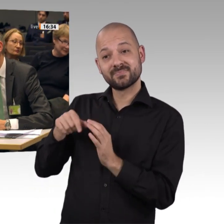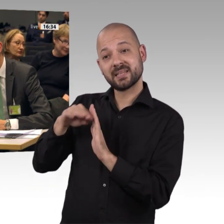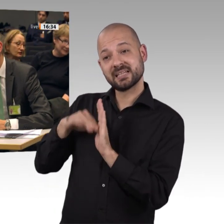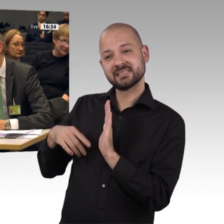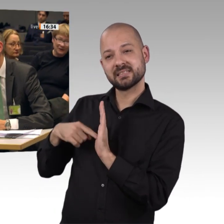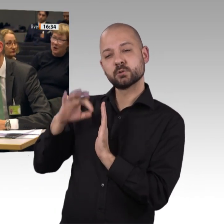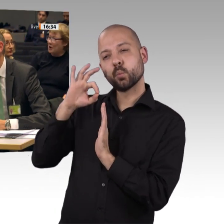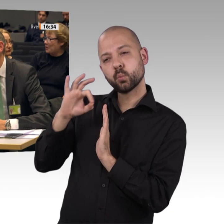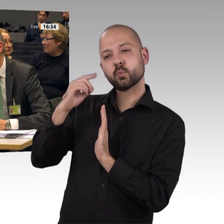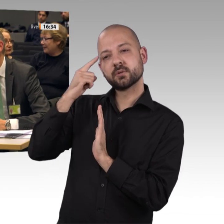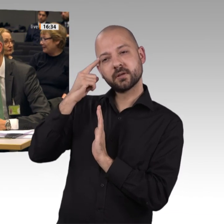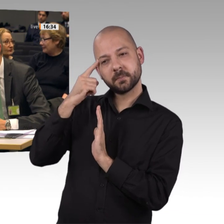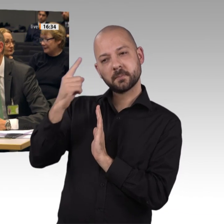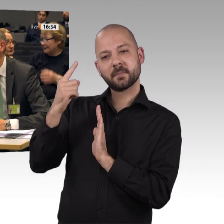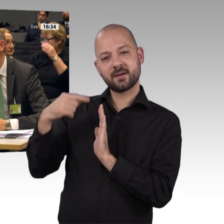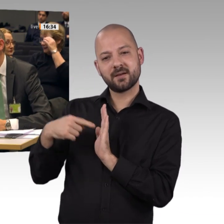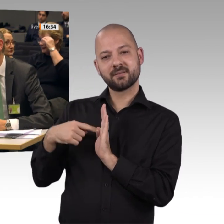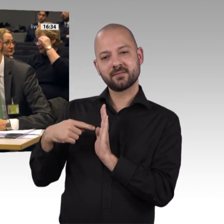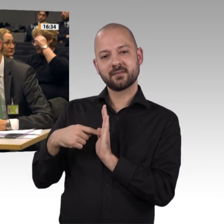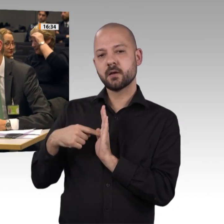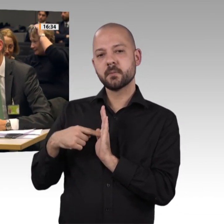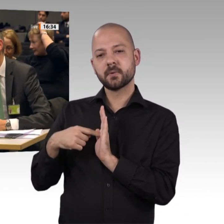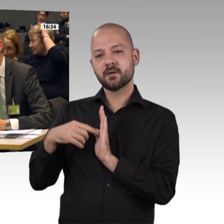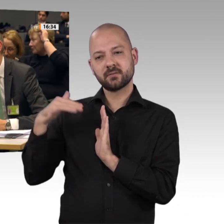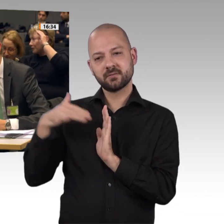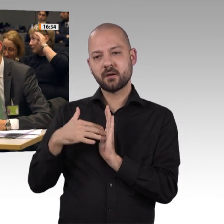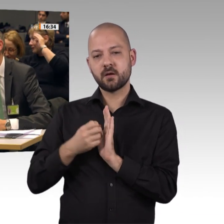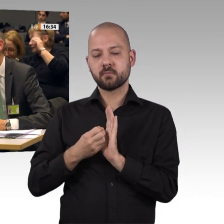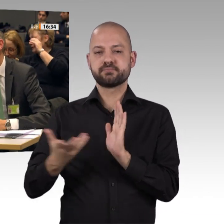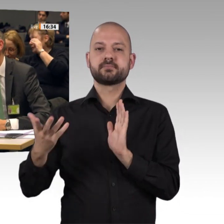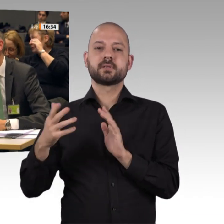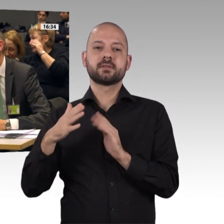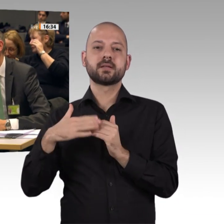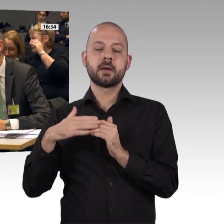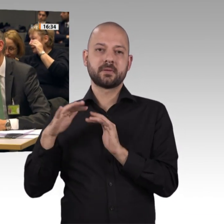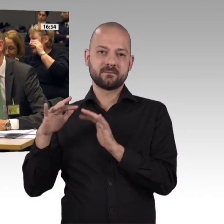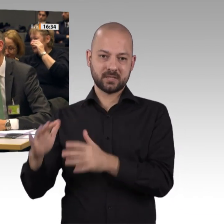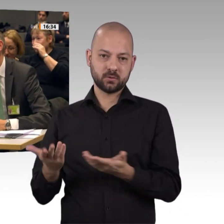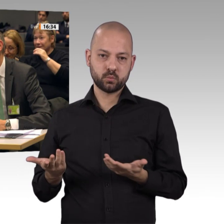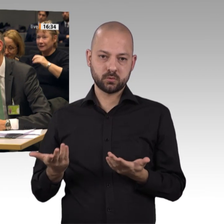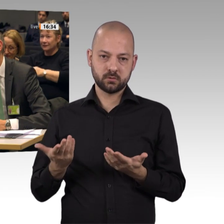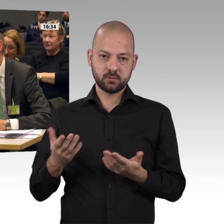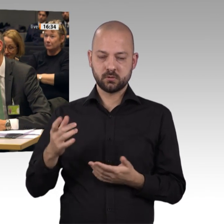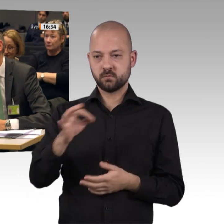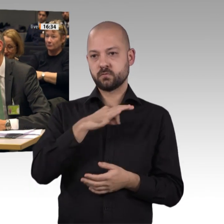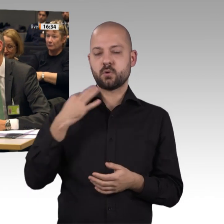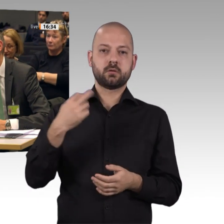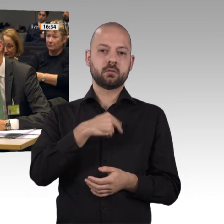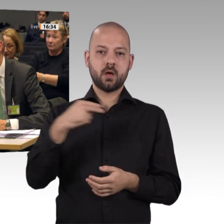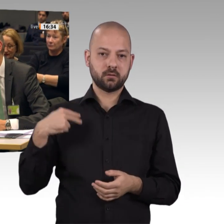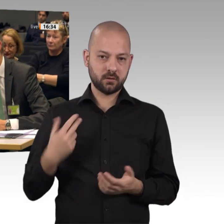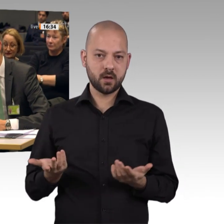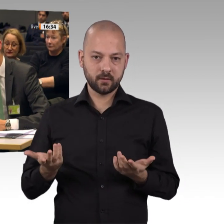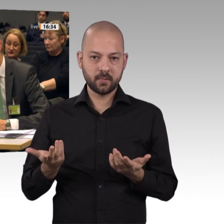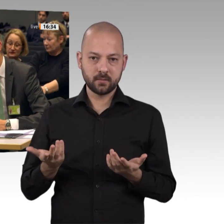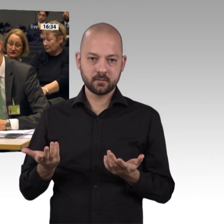bitter, uns bitter aufstoßen, wenn dann eben möglicherweise sehr viele oder ein höherer Anteil von Menschen sich eben